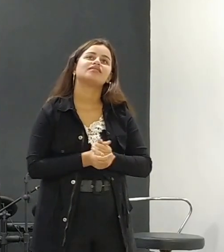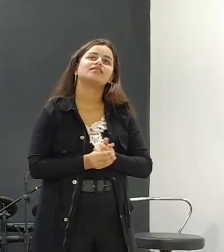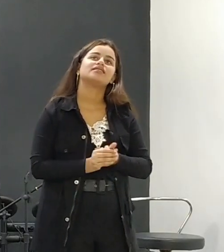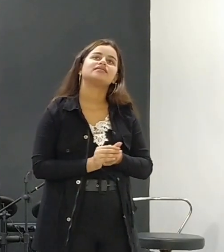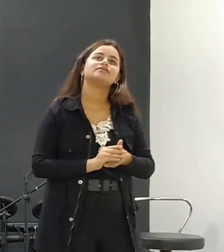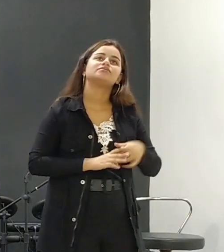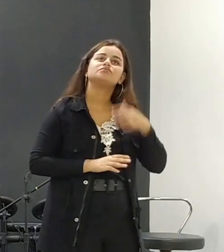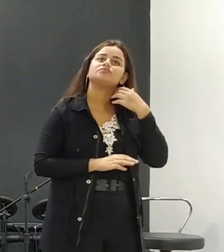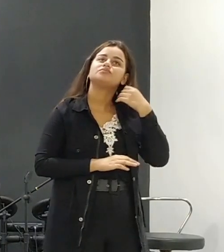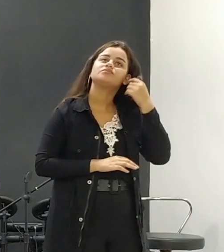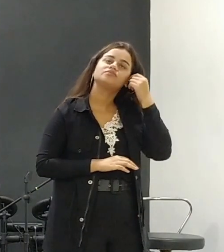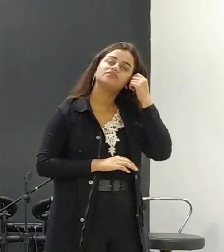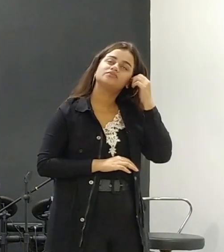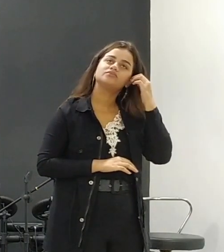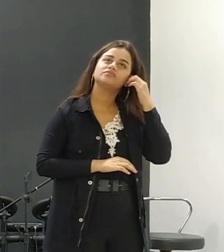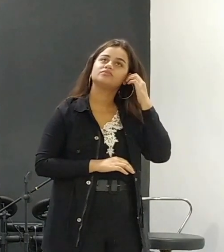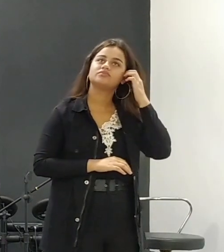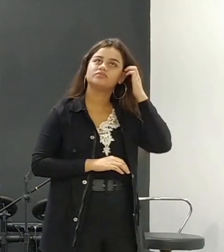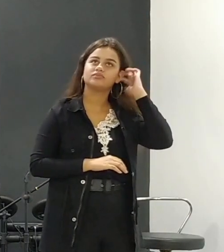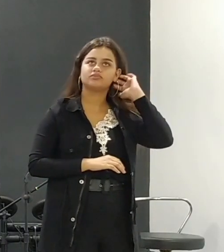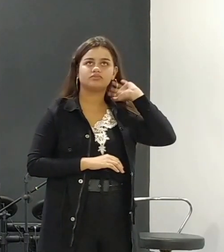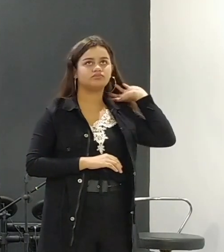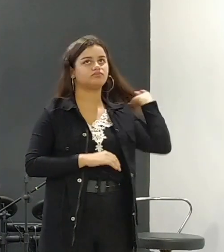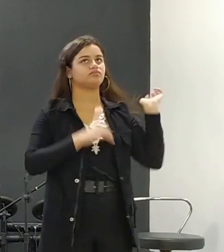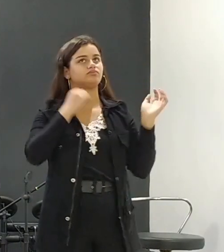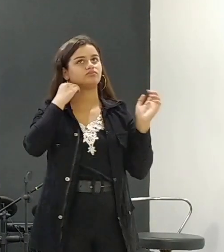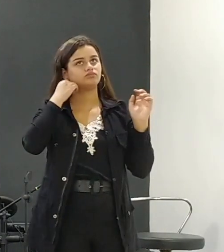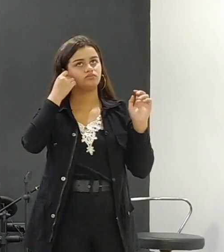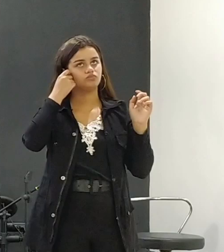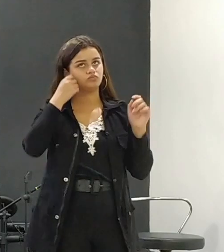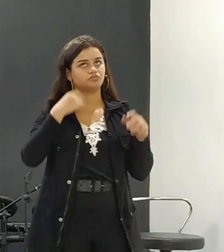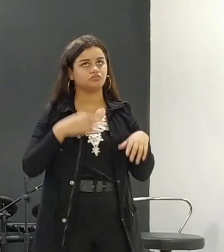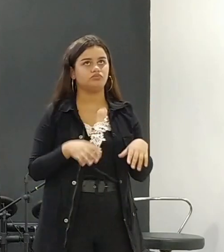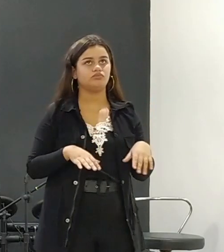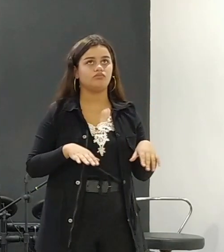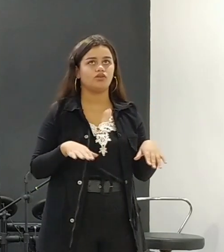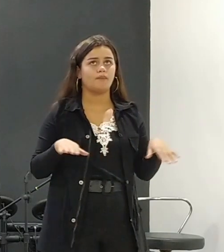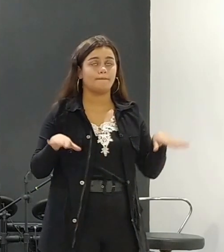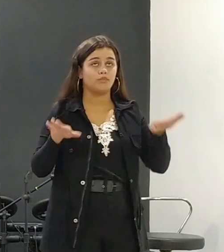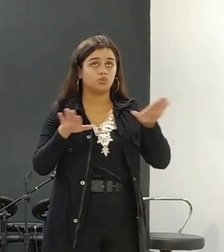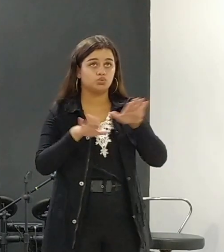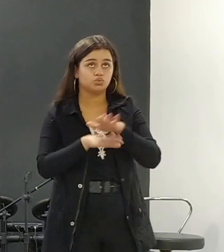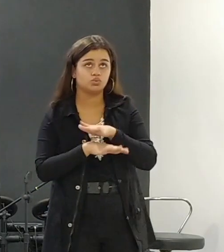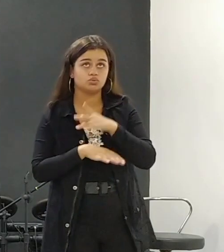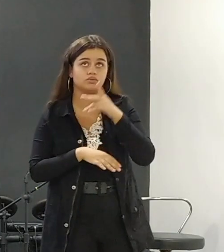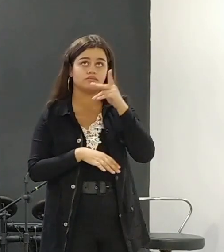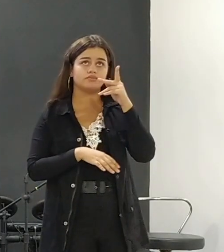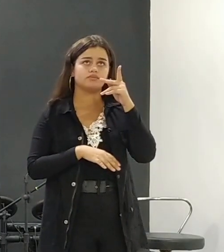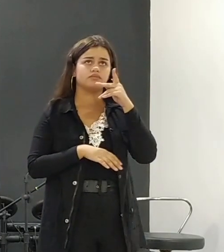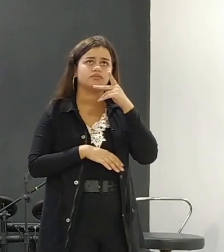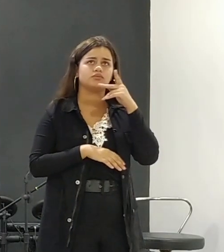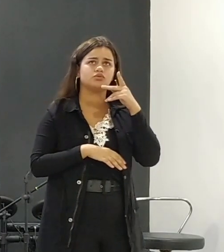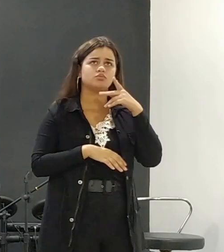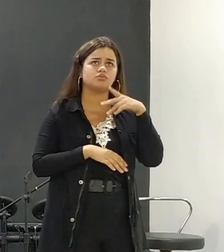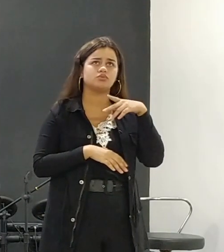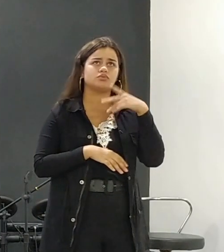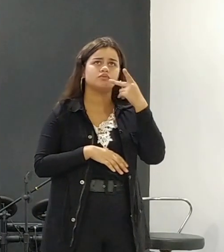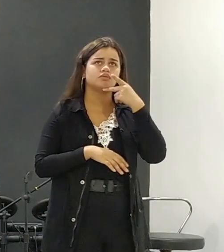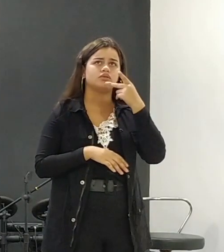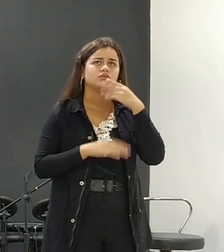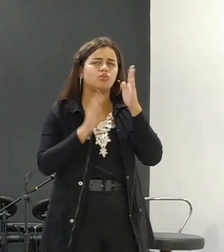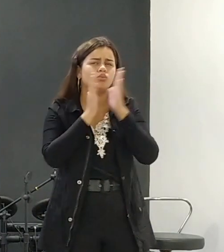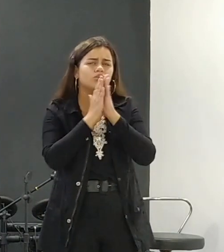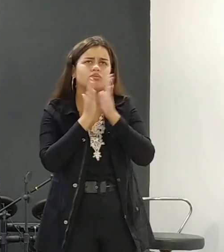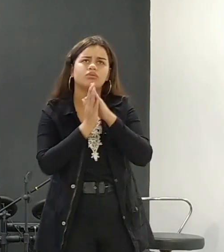Mateus 26, 39 vai dizer assim: e indo um pouco mais para diante, prostrou-se sobre o seu rosto,